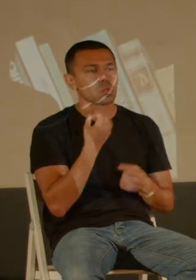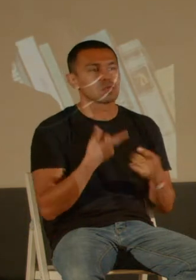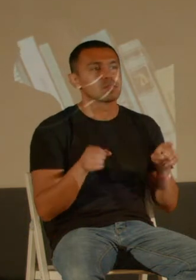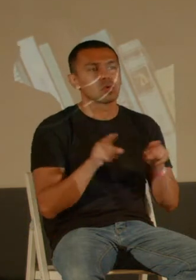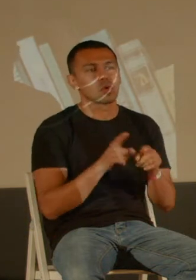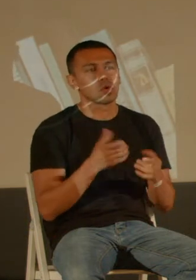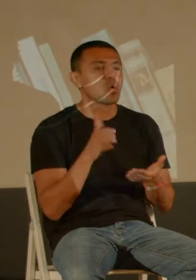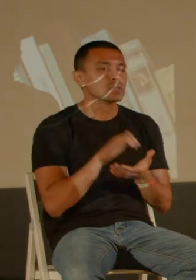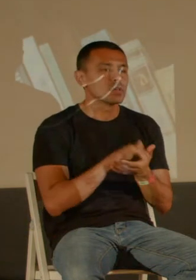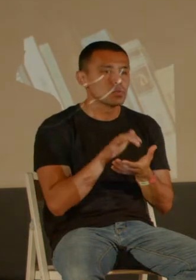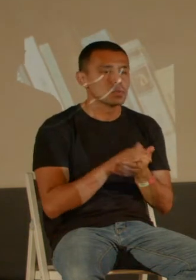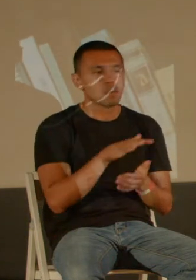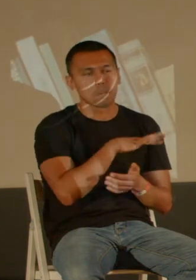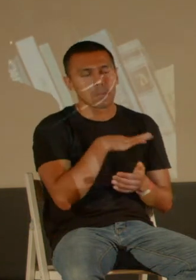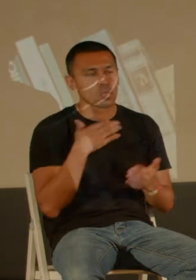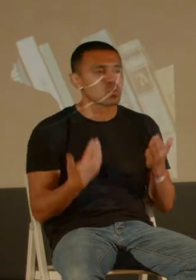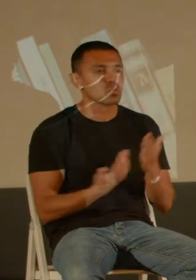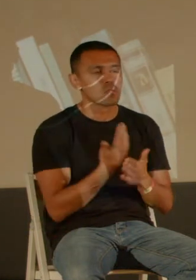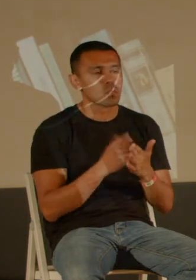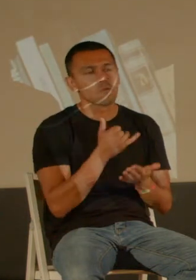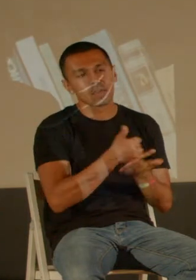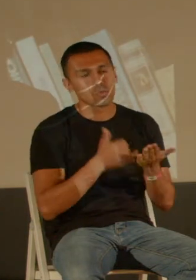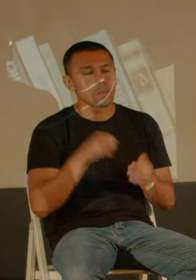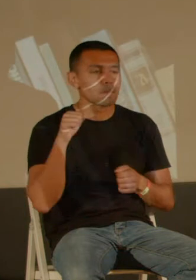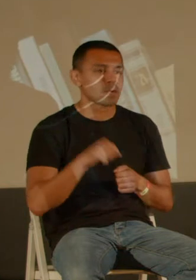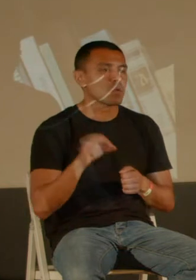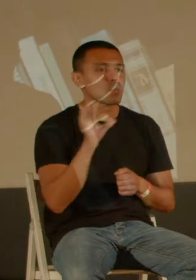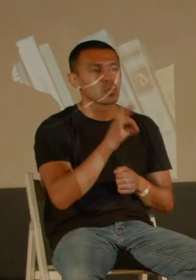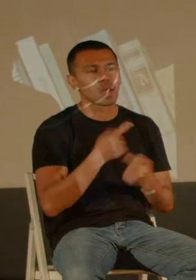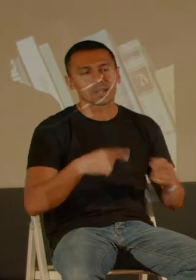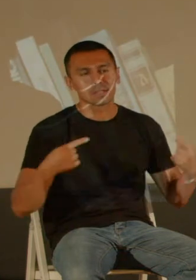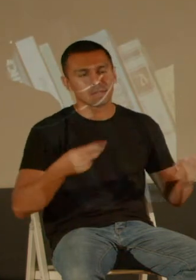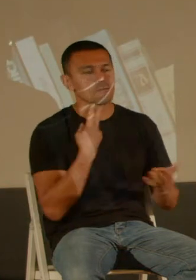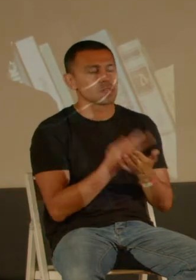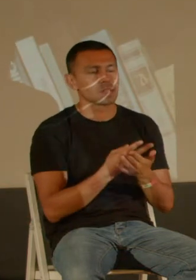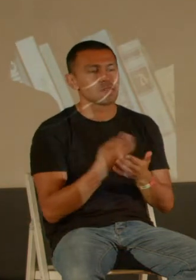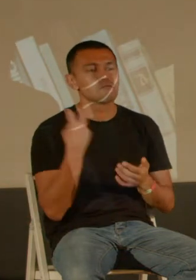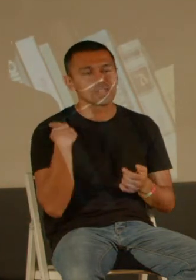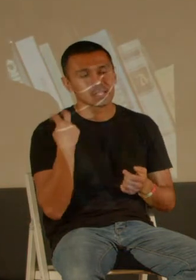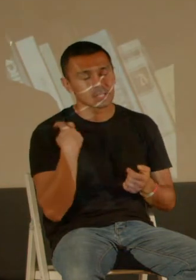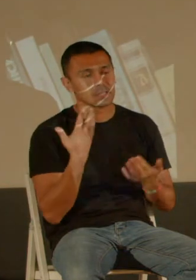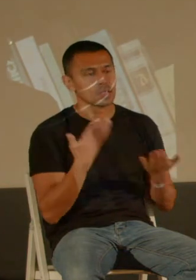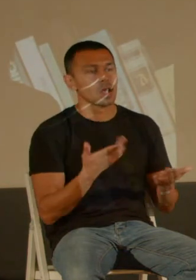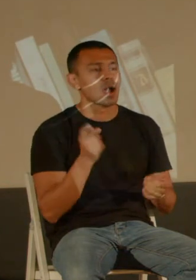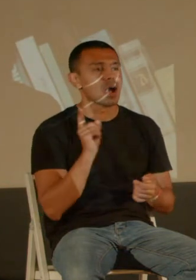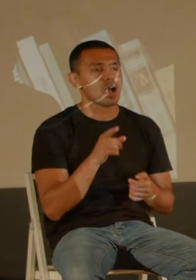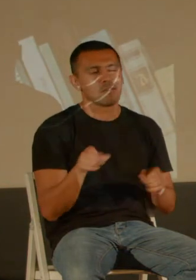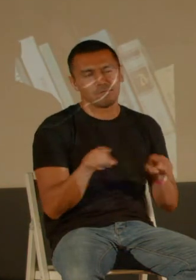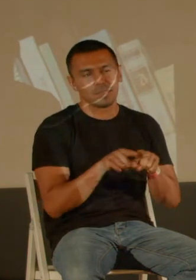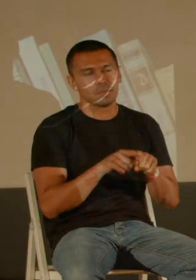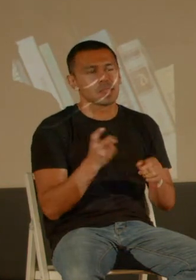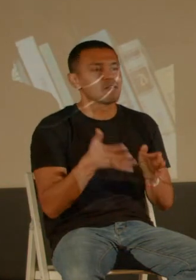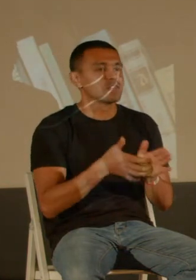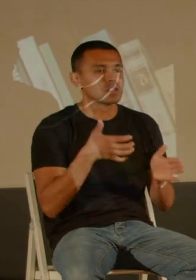такої ознайомчої, багато нонфікшену про вино, про пиво, про різні види там віскі. А все рівно